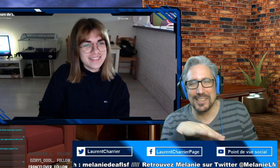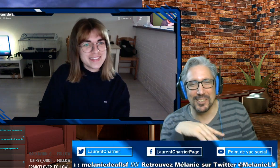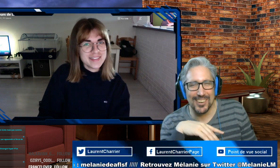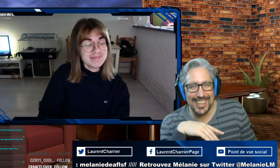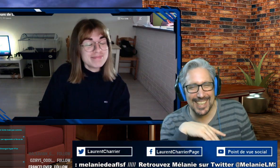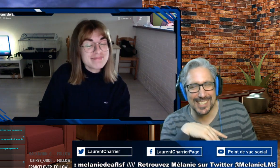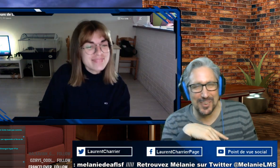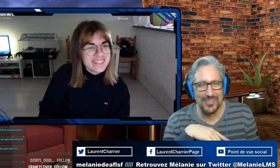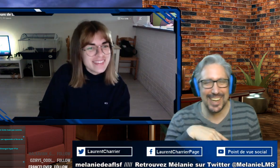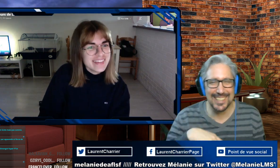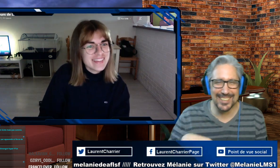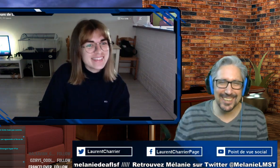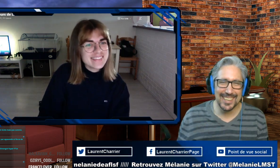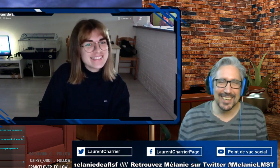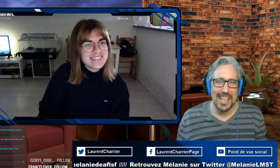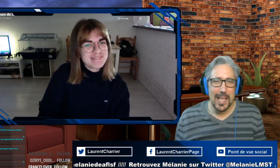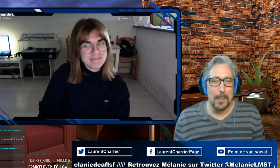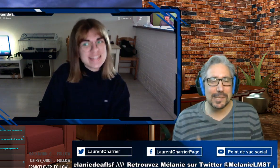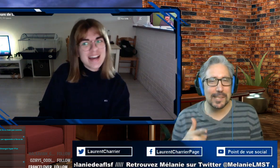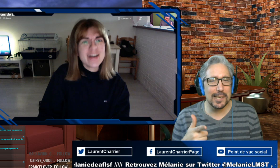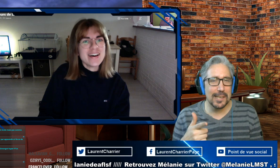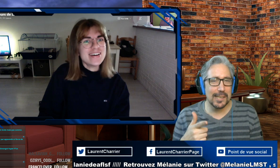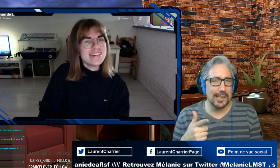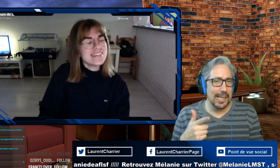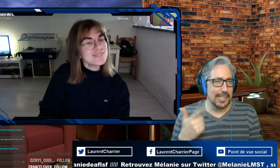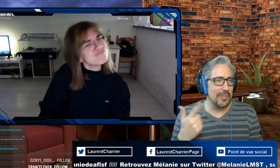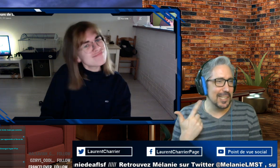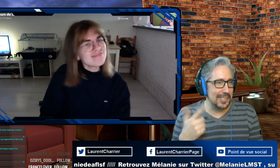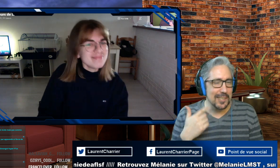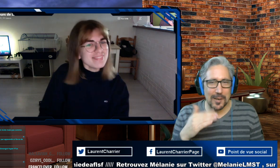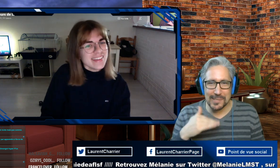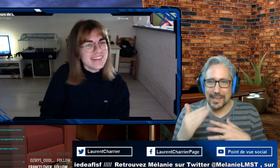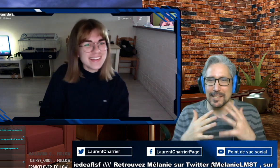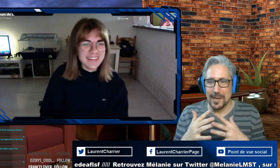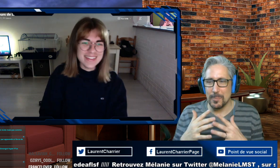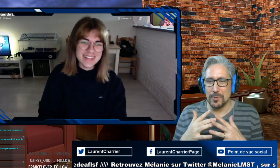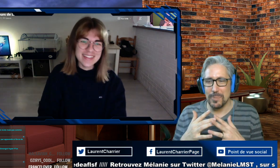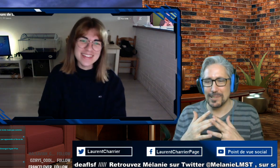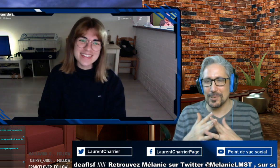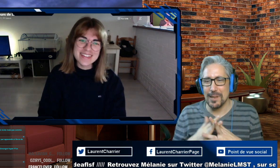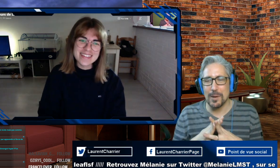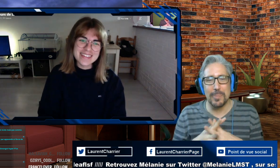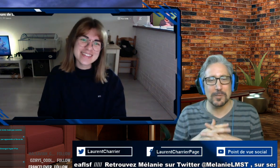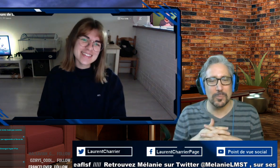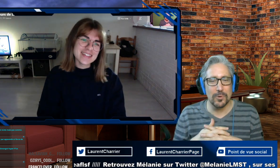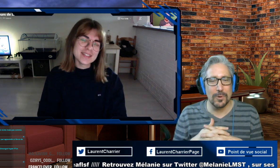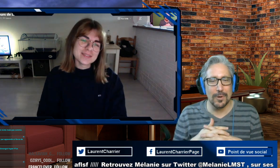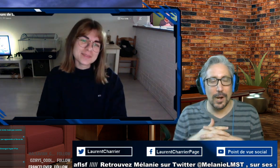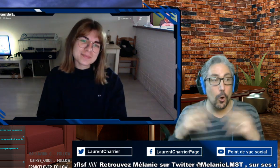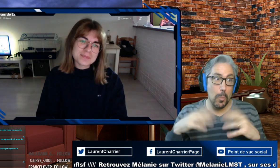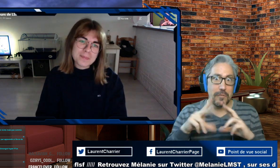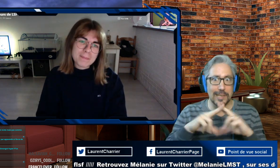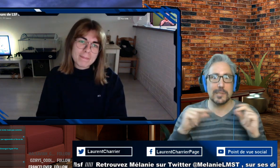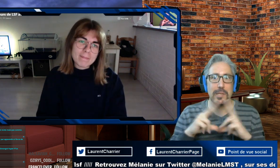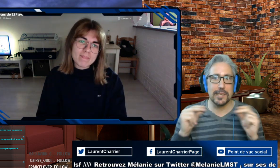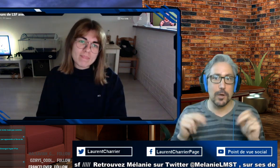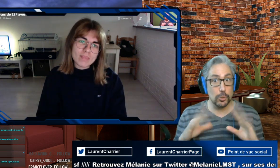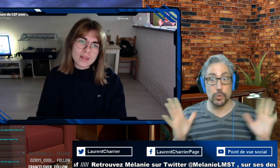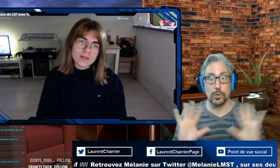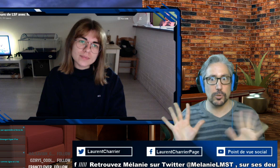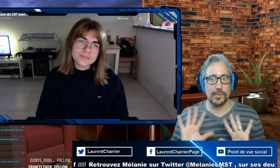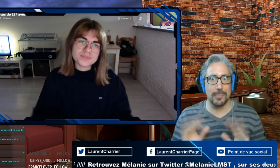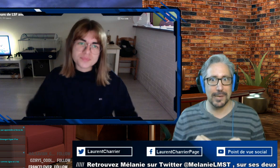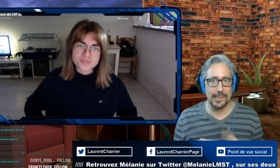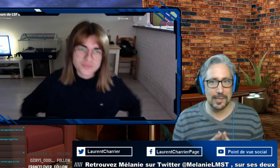Ils ont pas le temps, ils ont pas le temps. Mais Mais. il y avait des signes comme ça qui étaient un peu particuliers, comme par exemple, alors on m'avait expliqué,